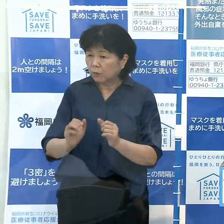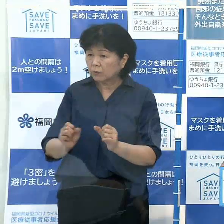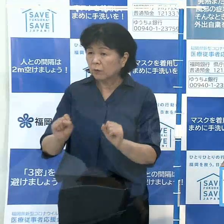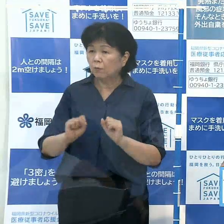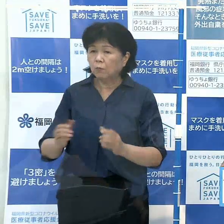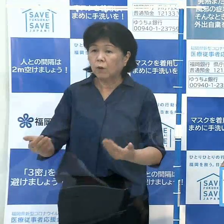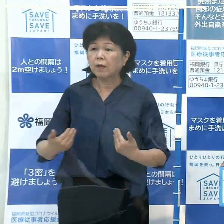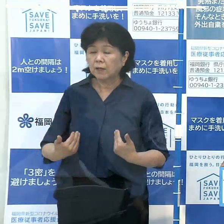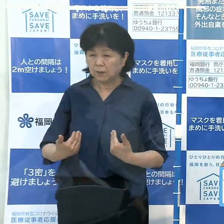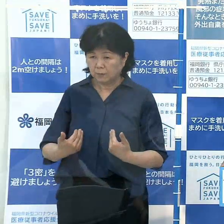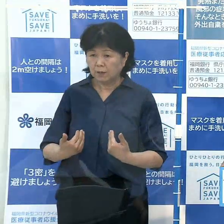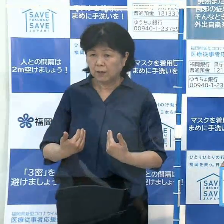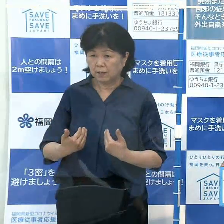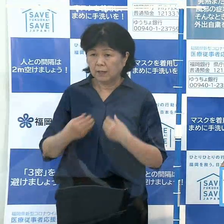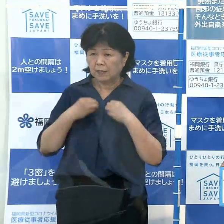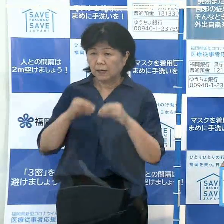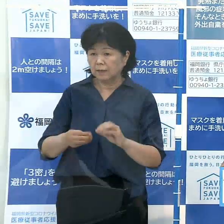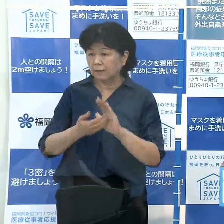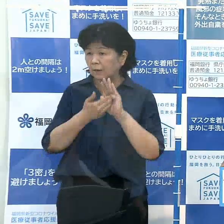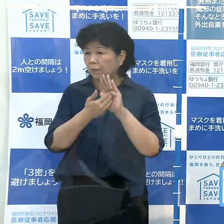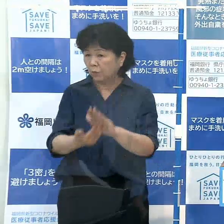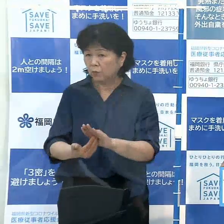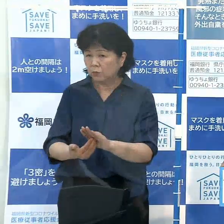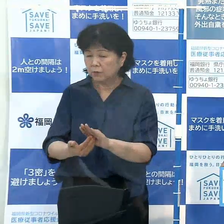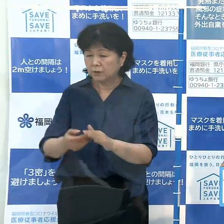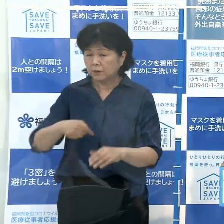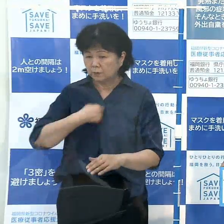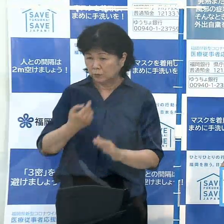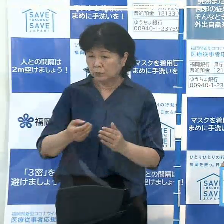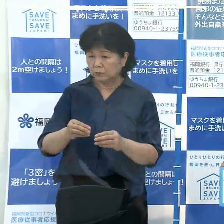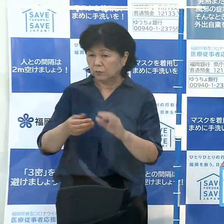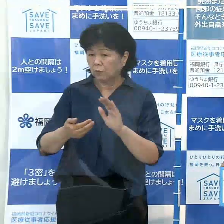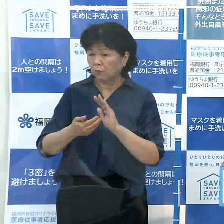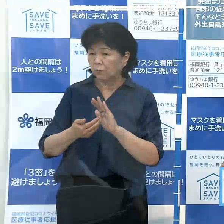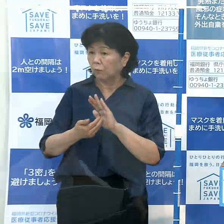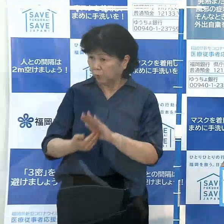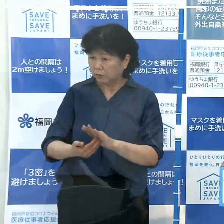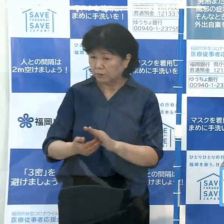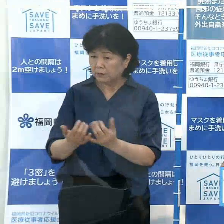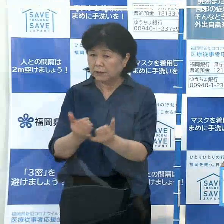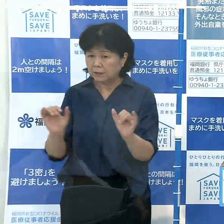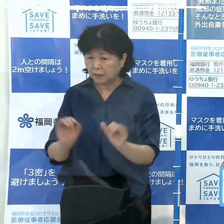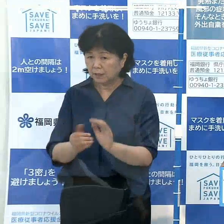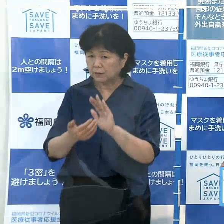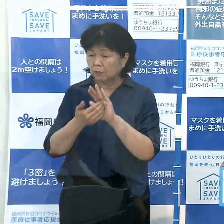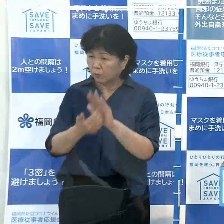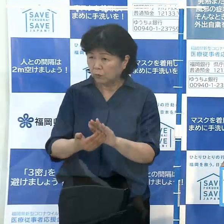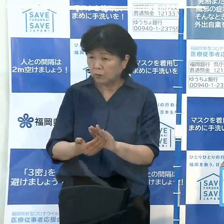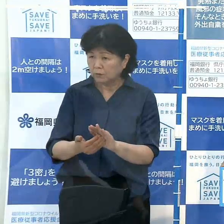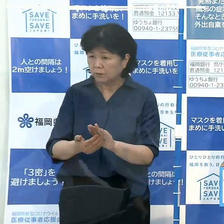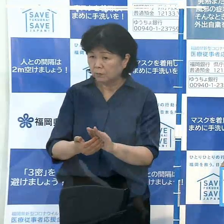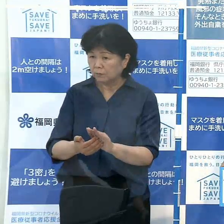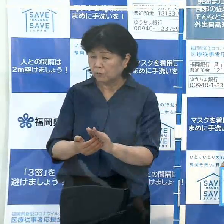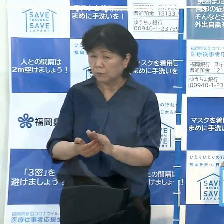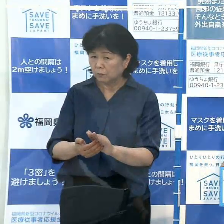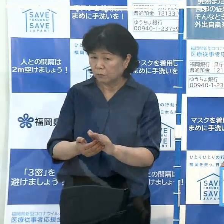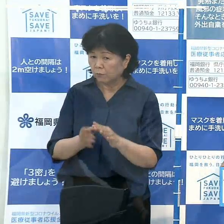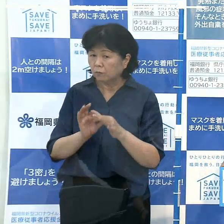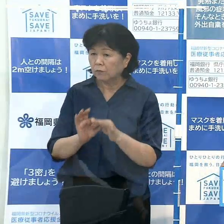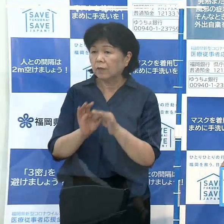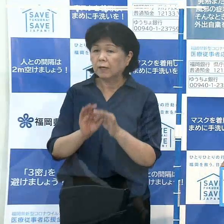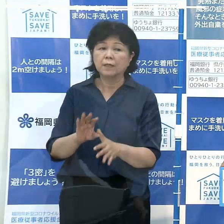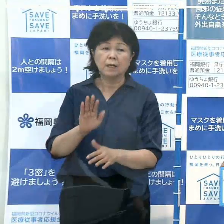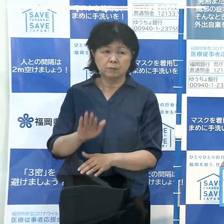感染の防止につながっていくと、自らの感染の防止と社会の感染の防止につながっていくと、このように思っています